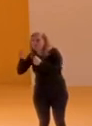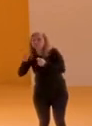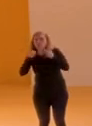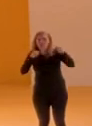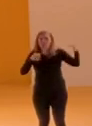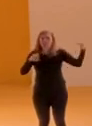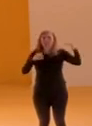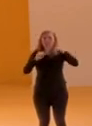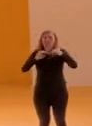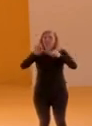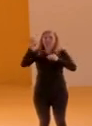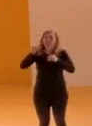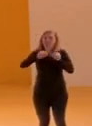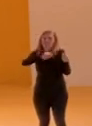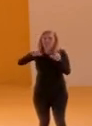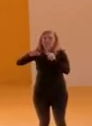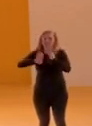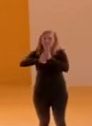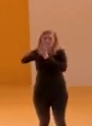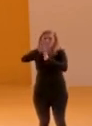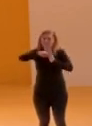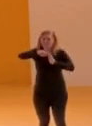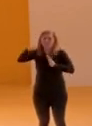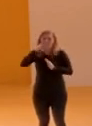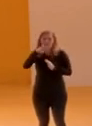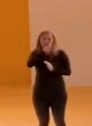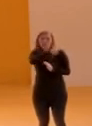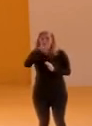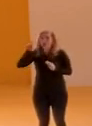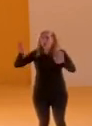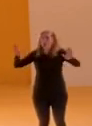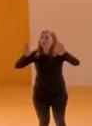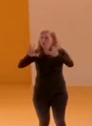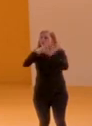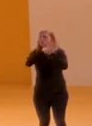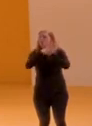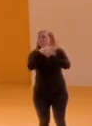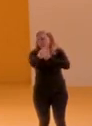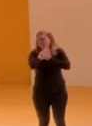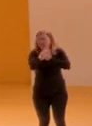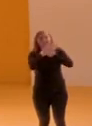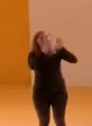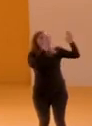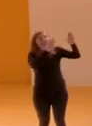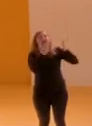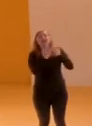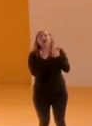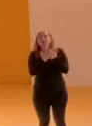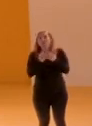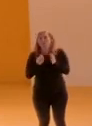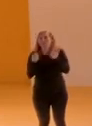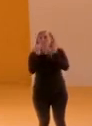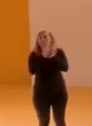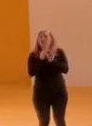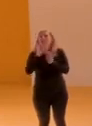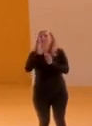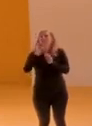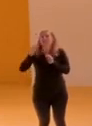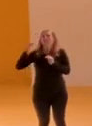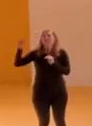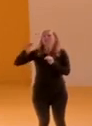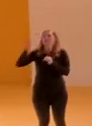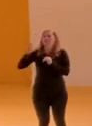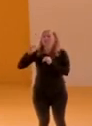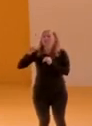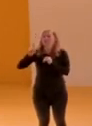Ten wykres zamieszczam jako To jest kopia tego wykresu tak naprawdę zamieszczam go dlatego że zamieścił go w swoim wykładzie noblowskim